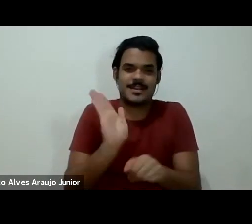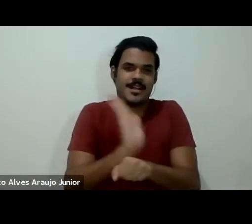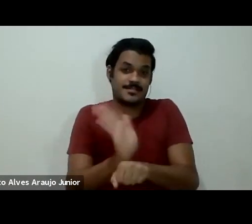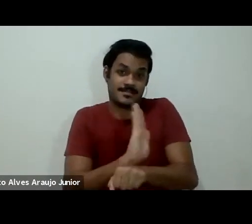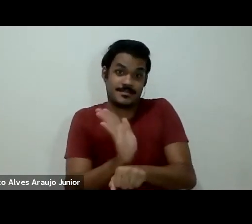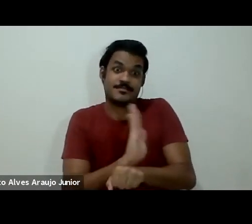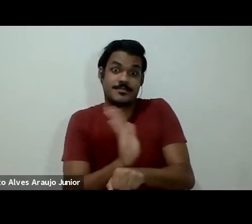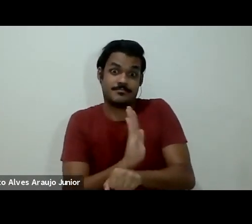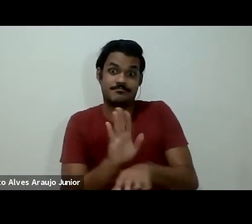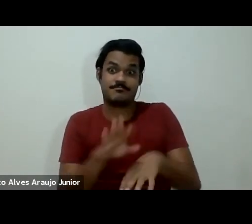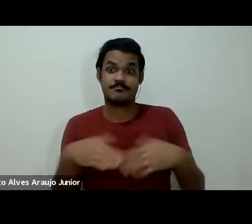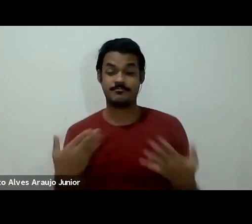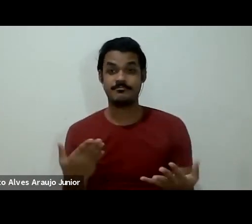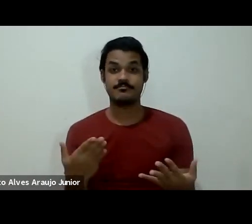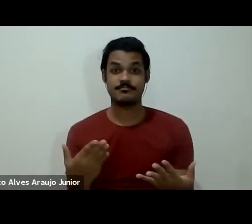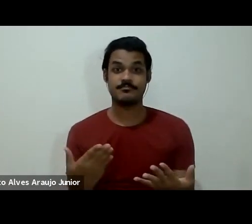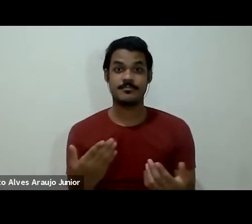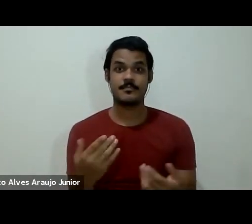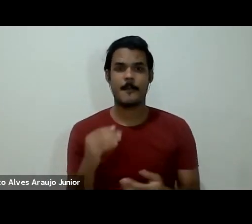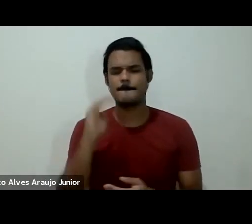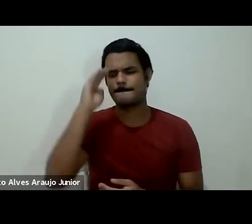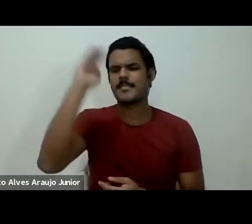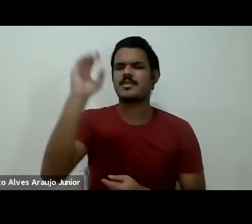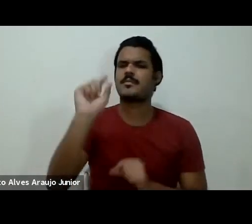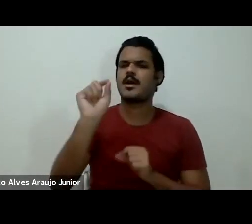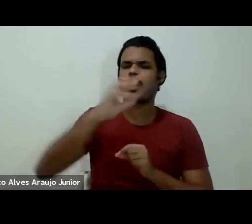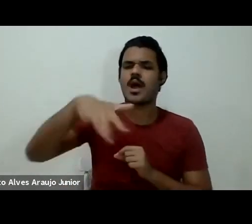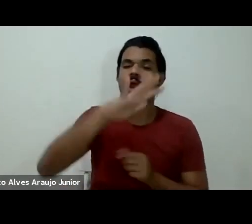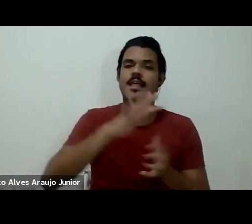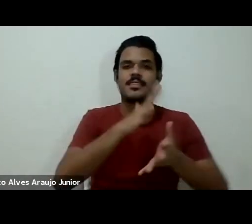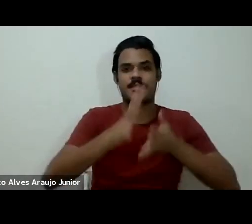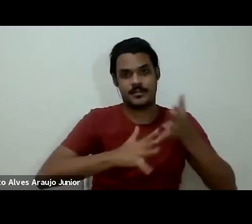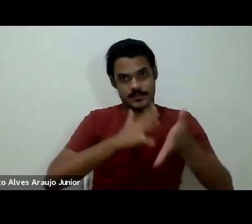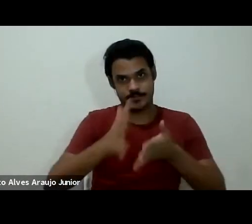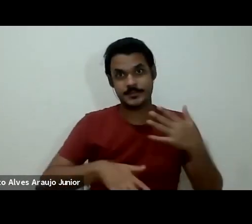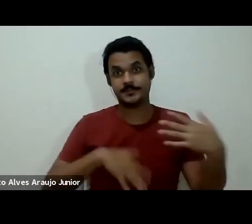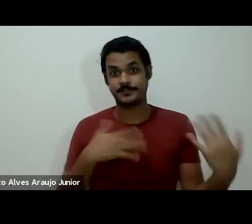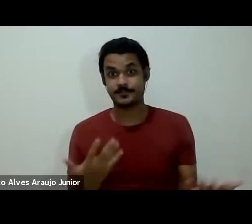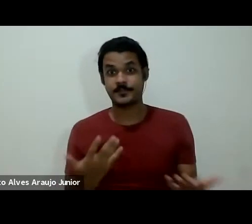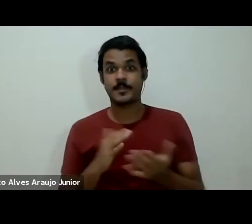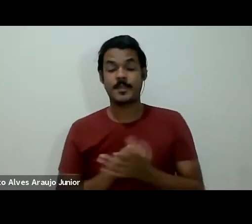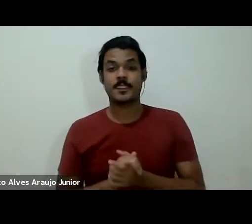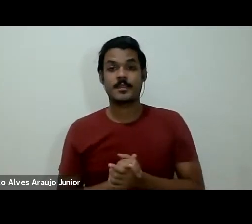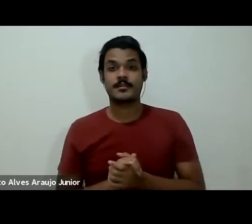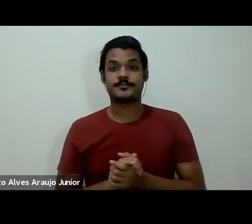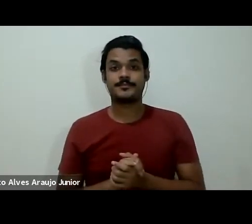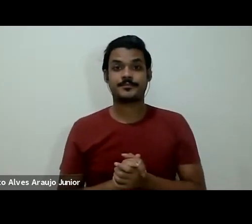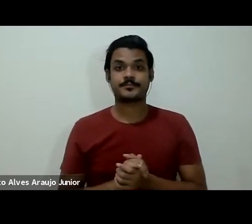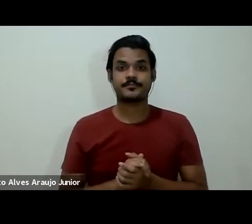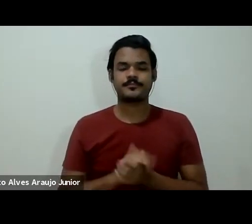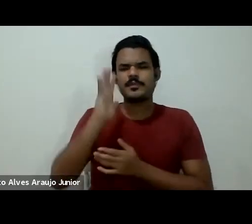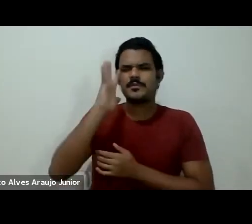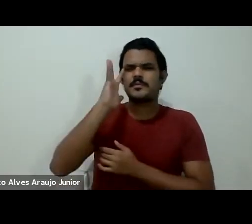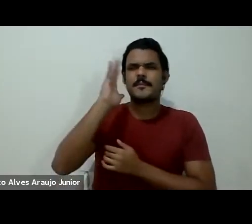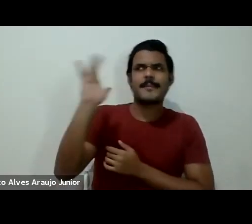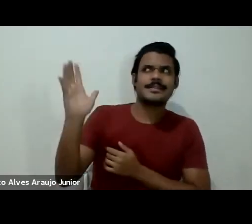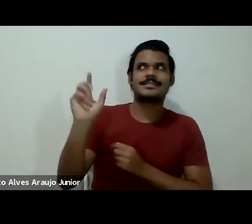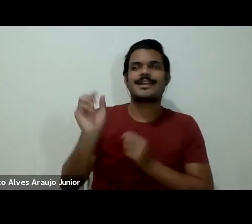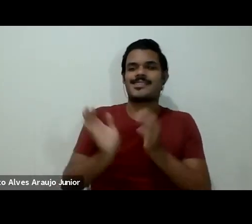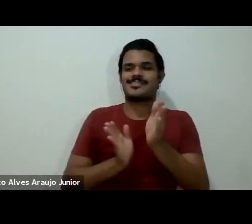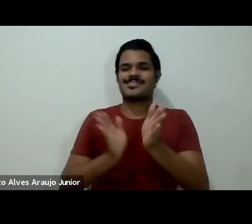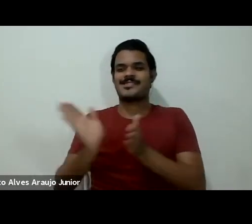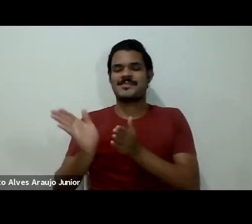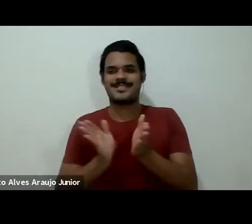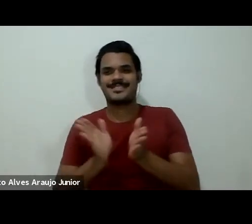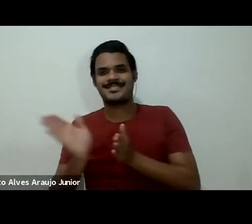cinema, principalmente para a área da Libras. Então, pensar nessa acessibilidade